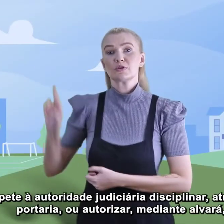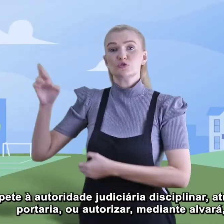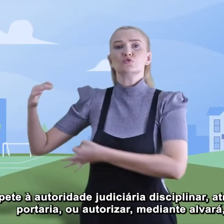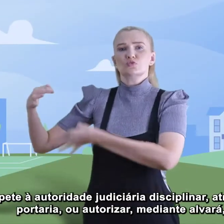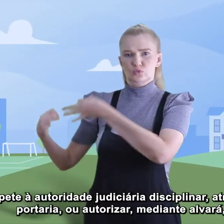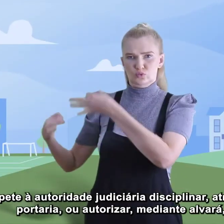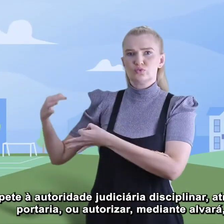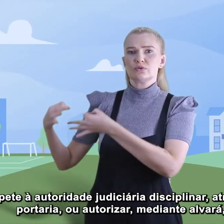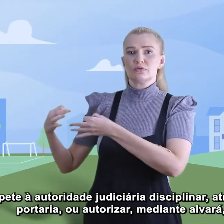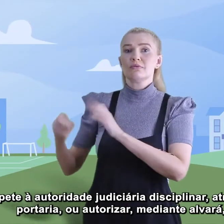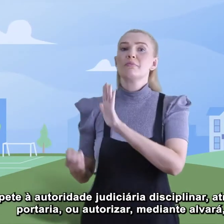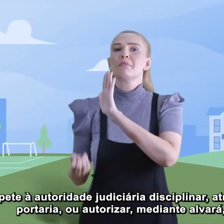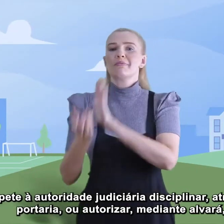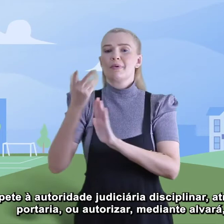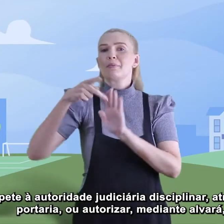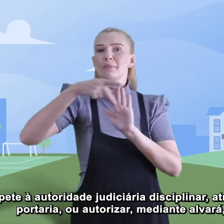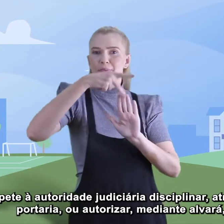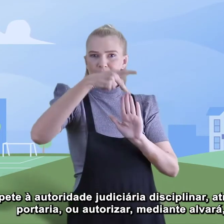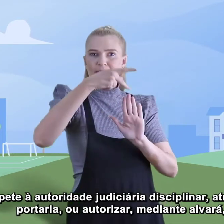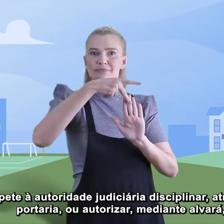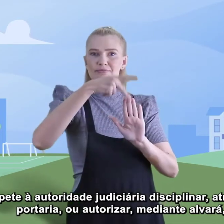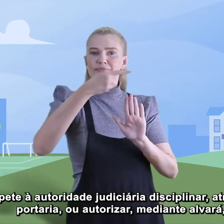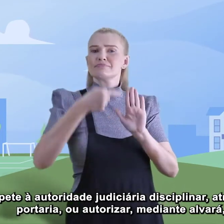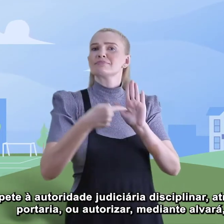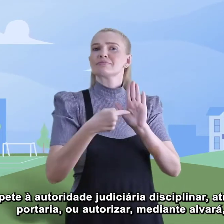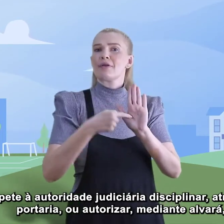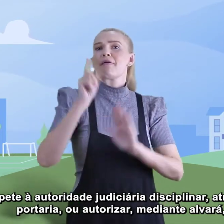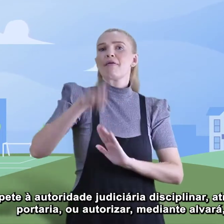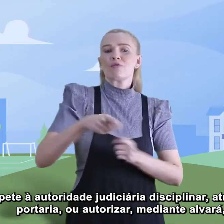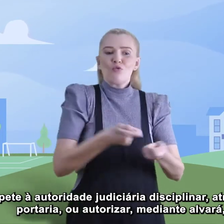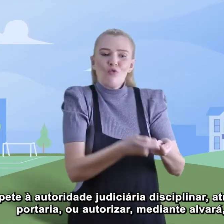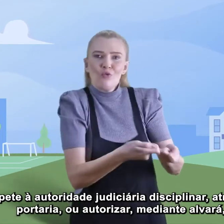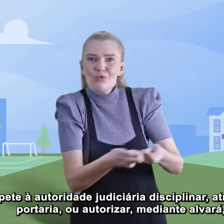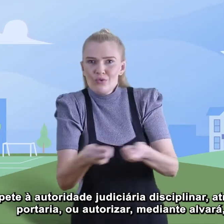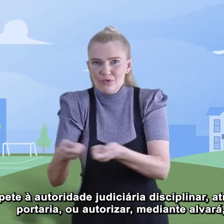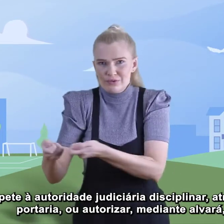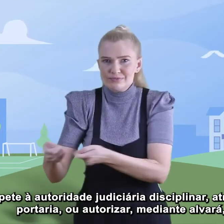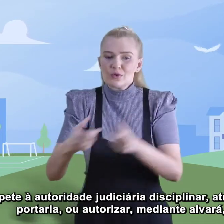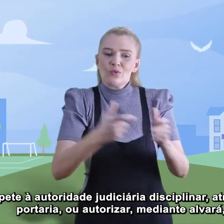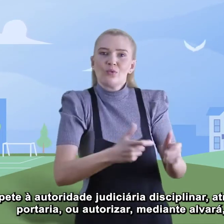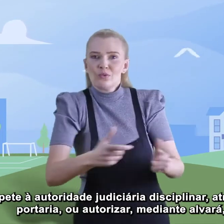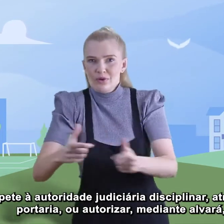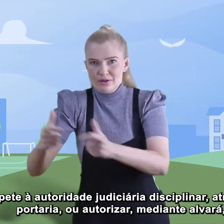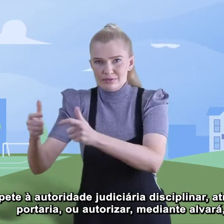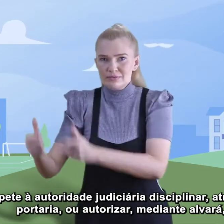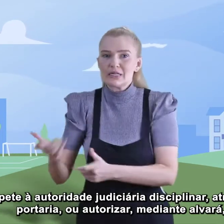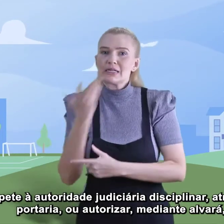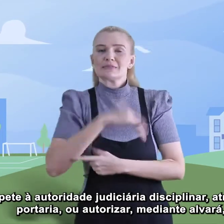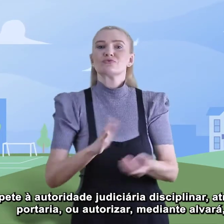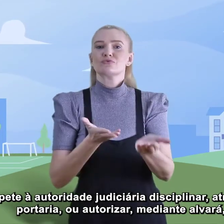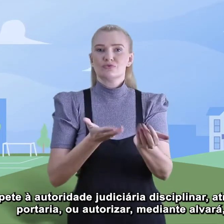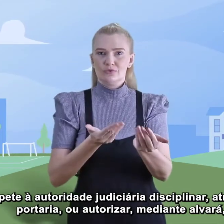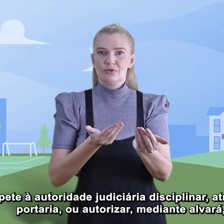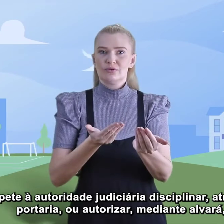Compete à autoridade judiciária disciplinar, através de portaria, ou autorizar, mediante alvará,